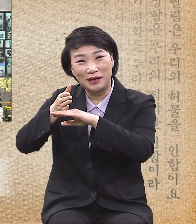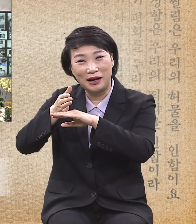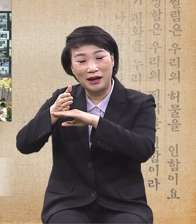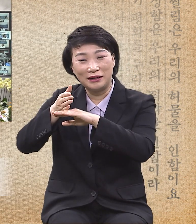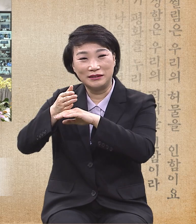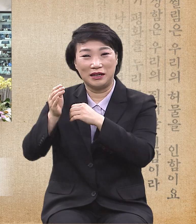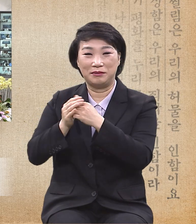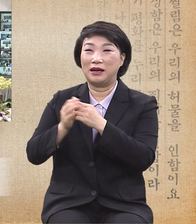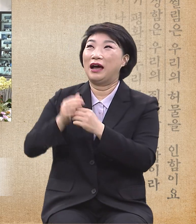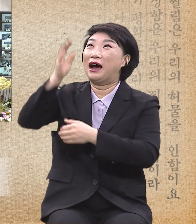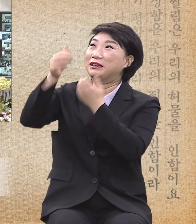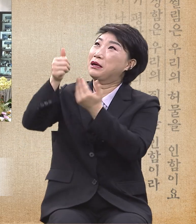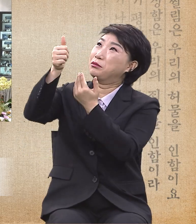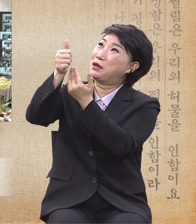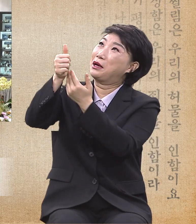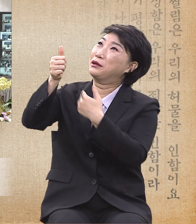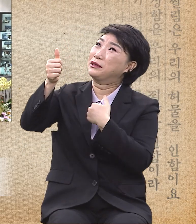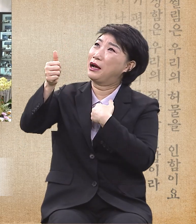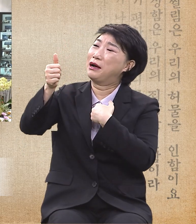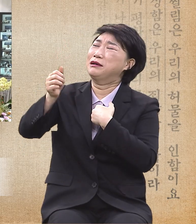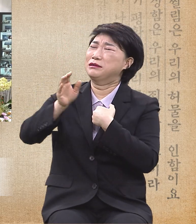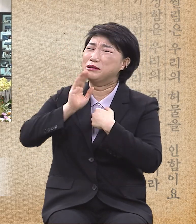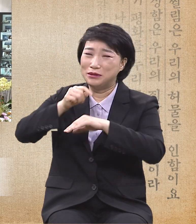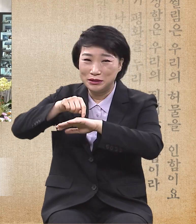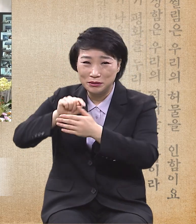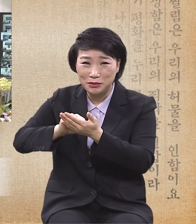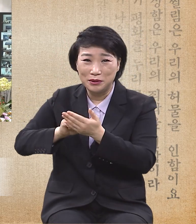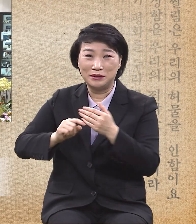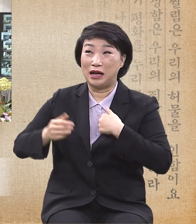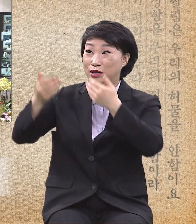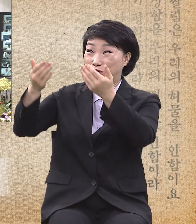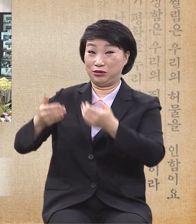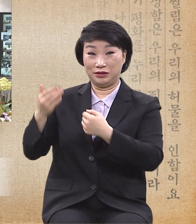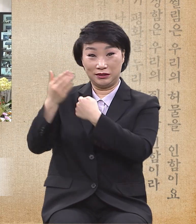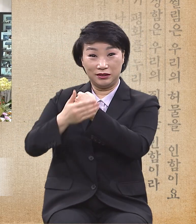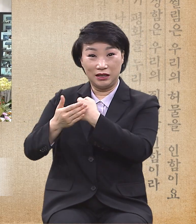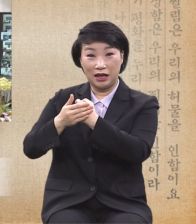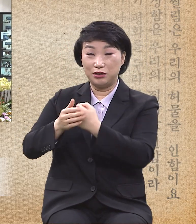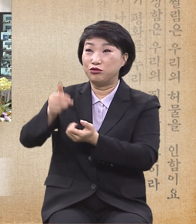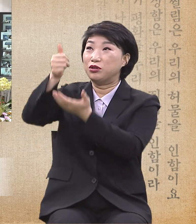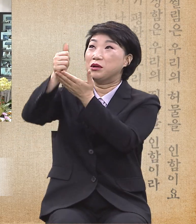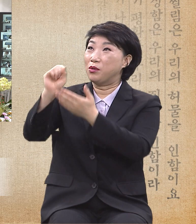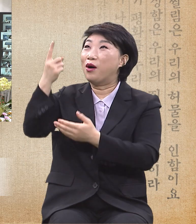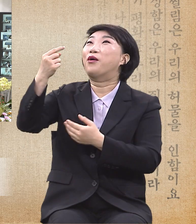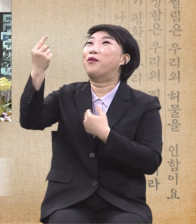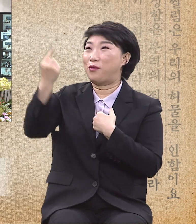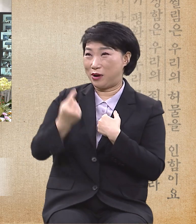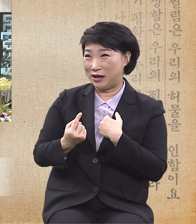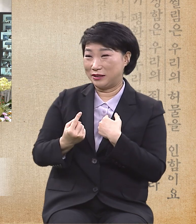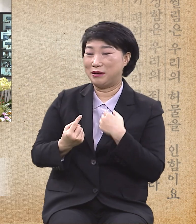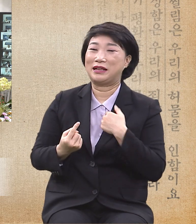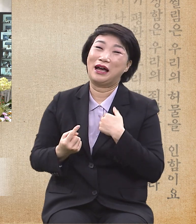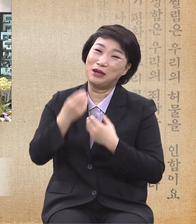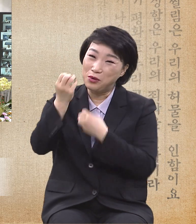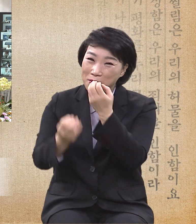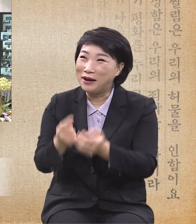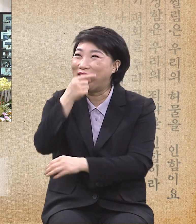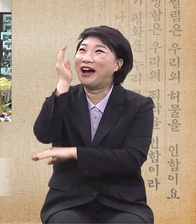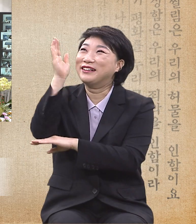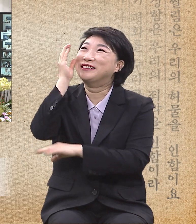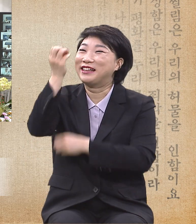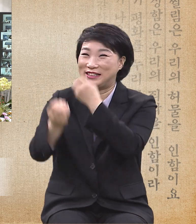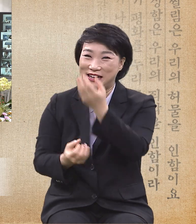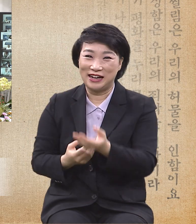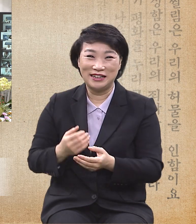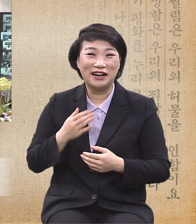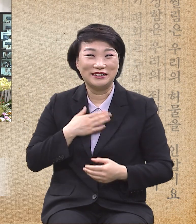감사해서 하나님 앞에 진심으로 내게 주신 은혜가 주님으로부터 왔습니다라는 고백의 간증의